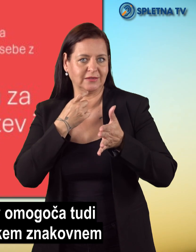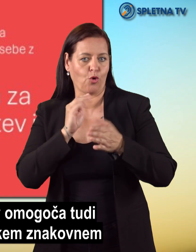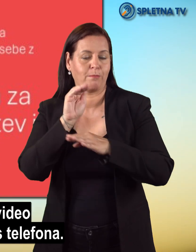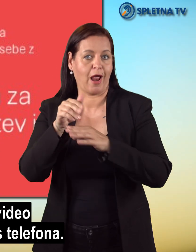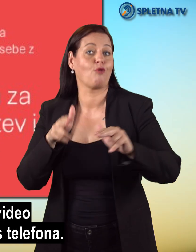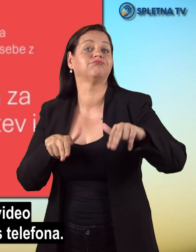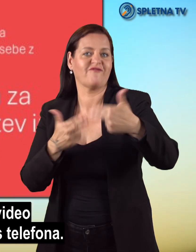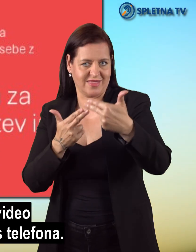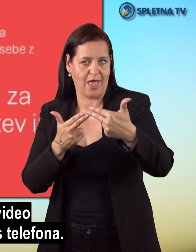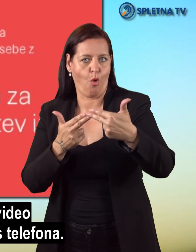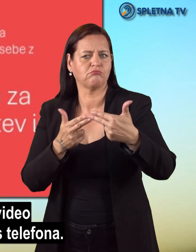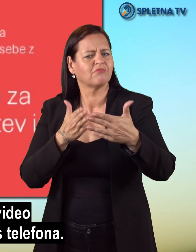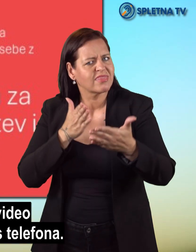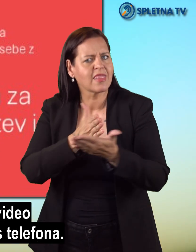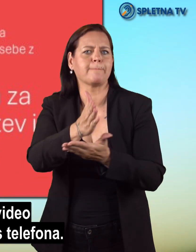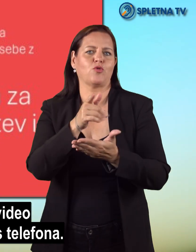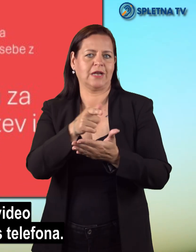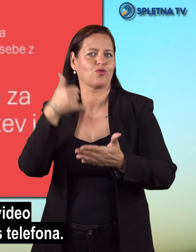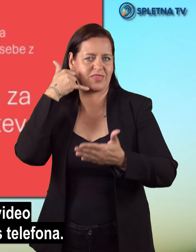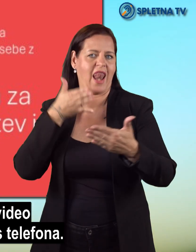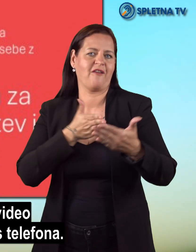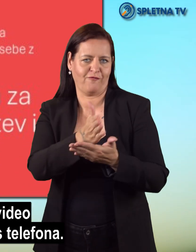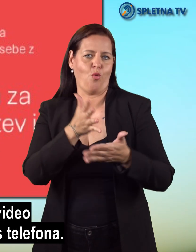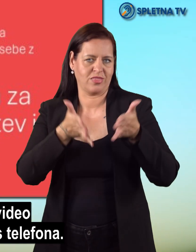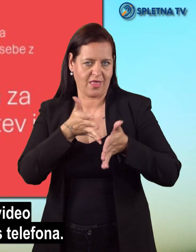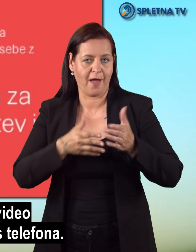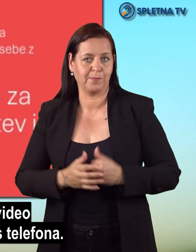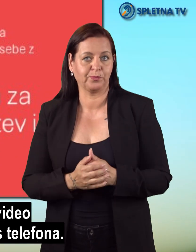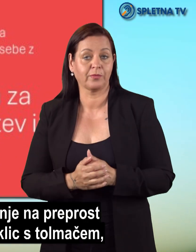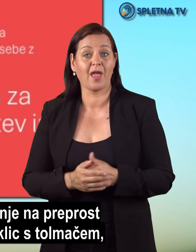preko videoklica neposredno s telefona.